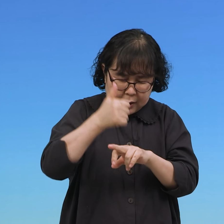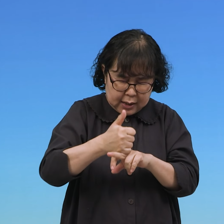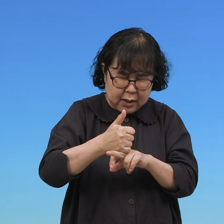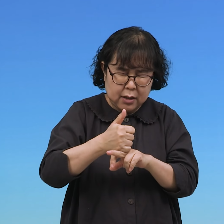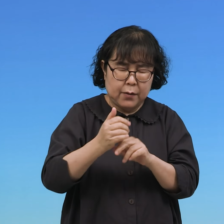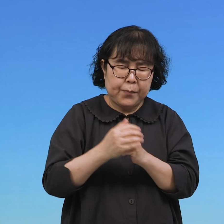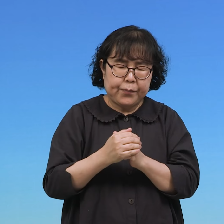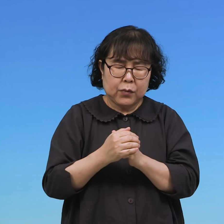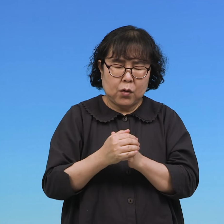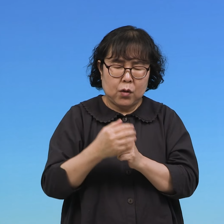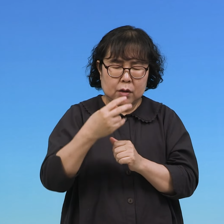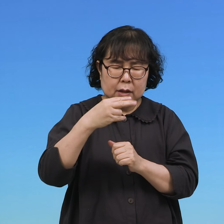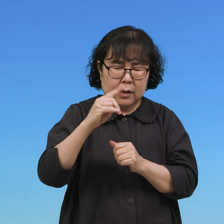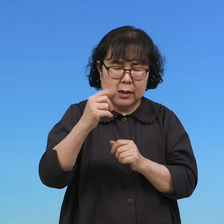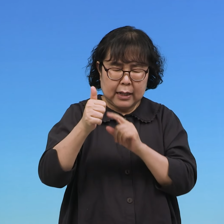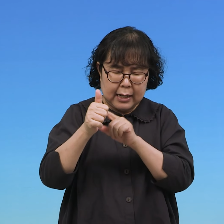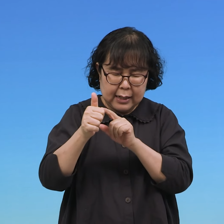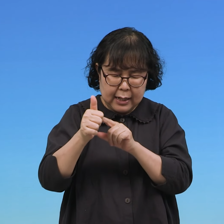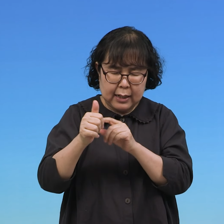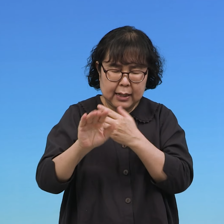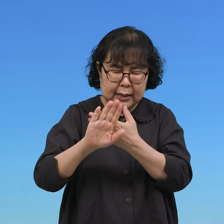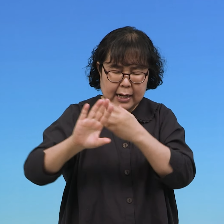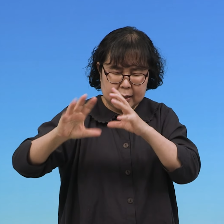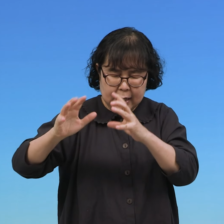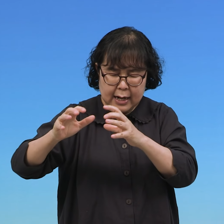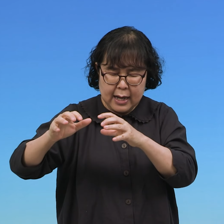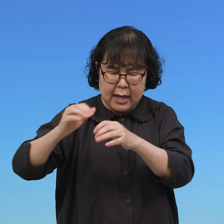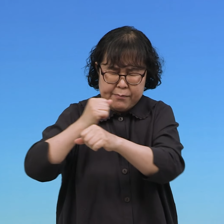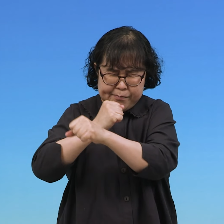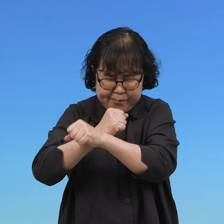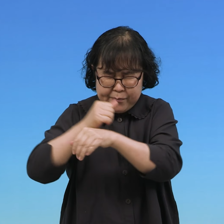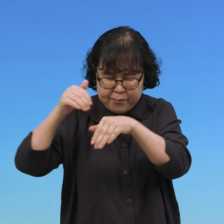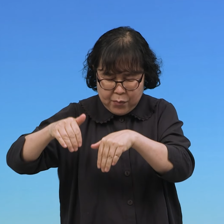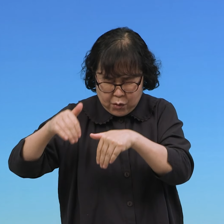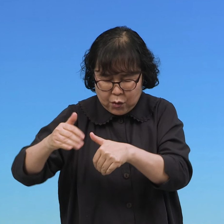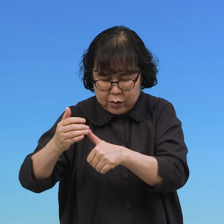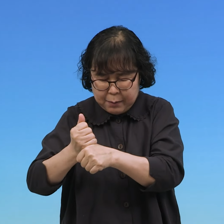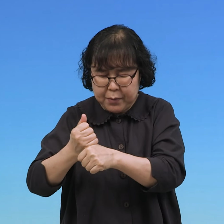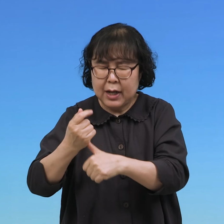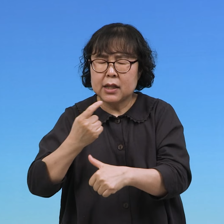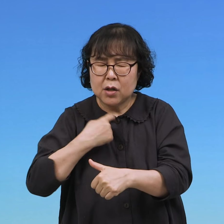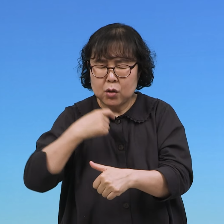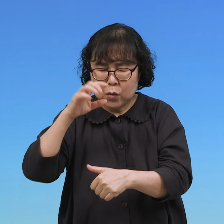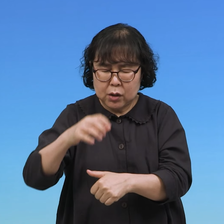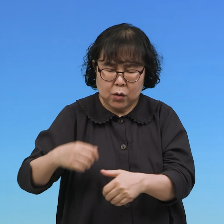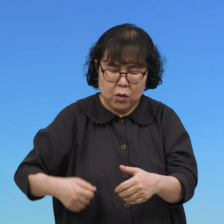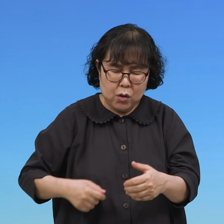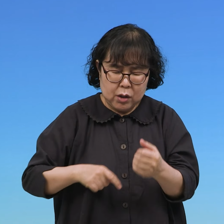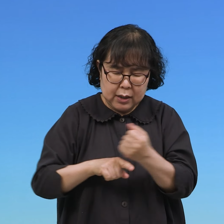아버지, 다니엘이 남의 나라 포로로 끌려가는 비참한 상황에서도 뜻을 정하여